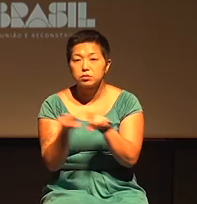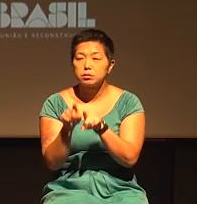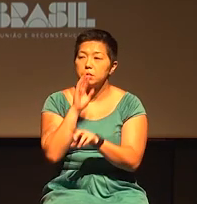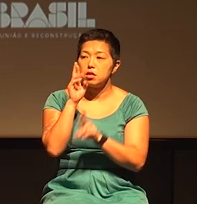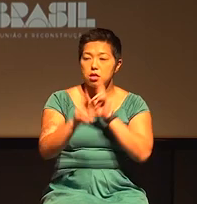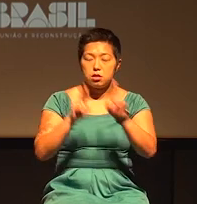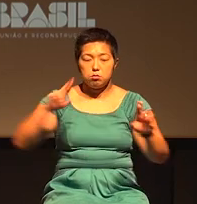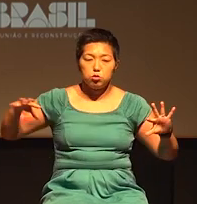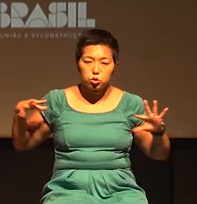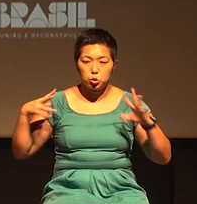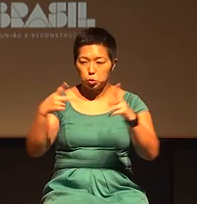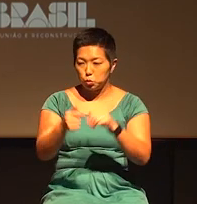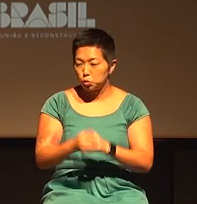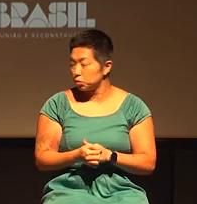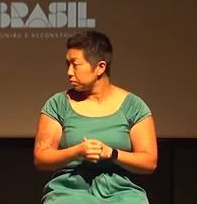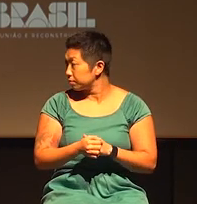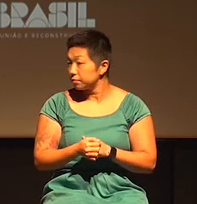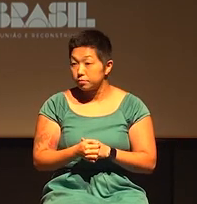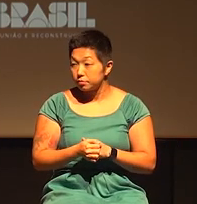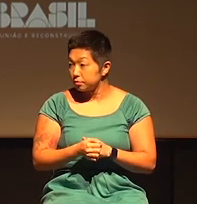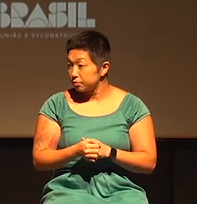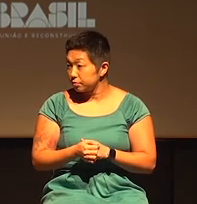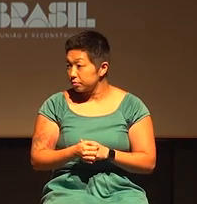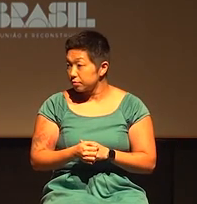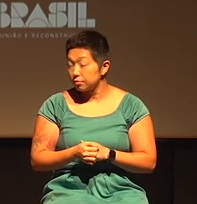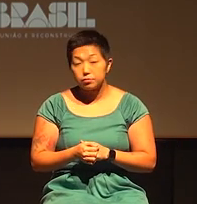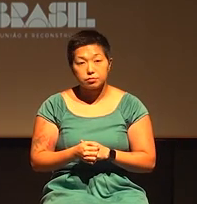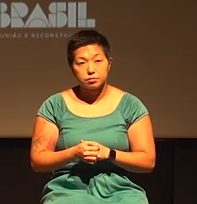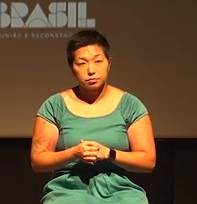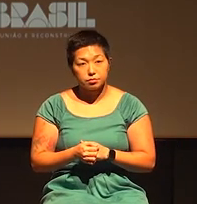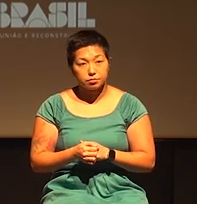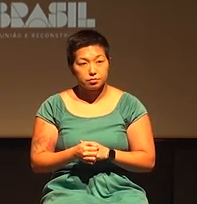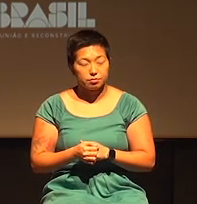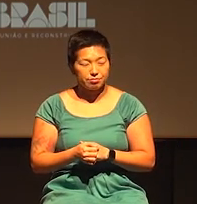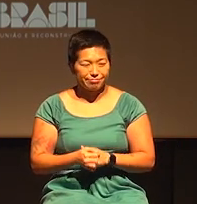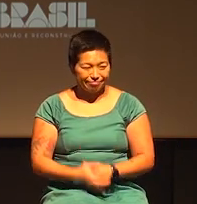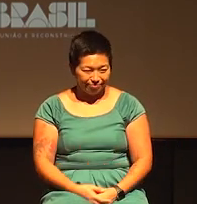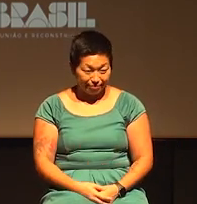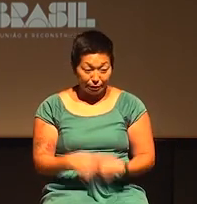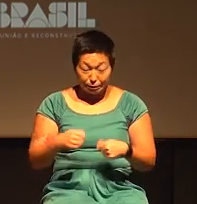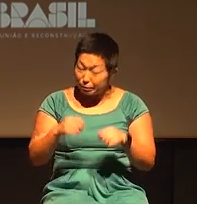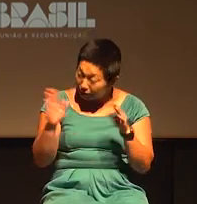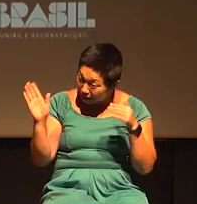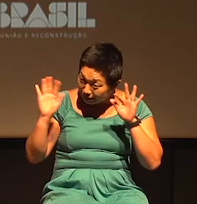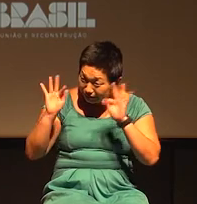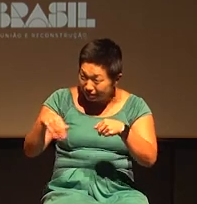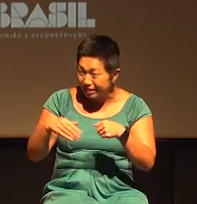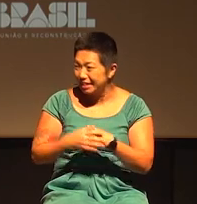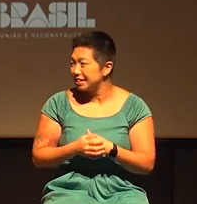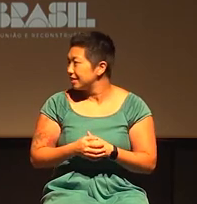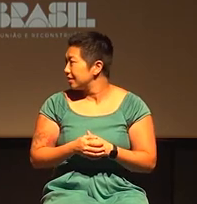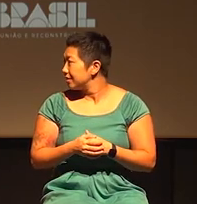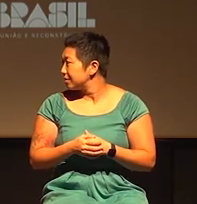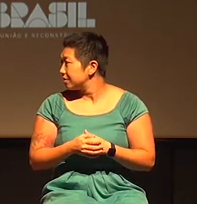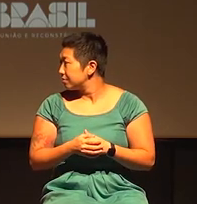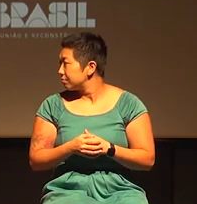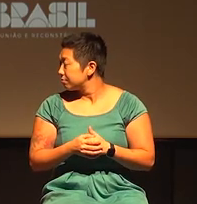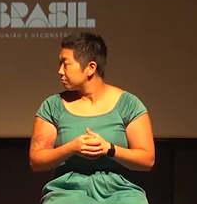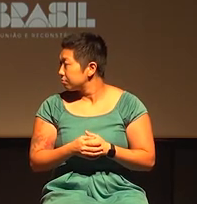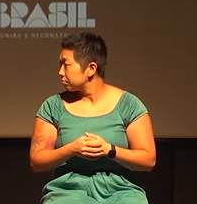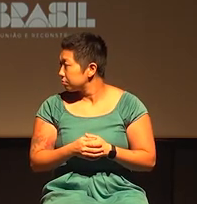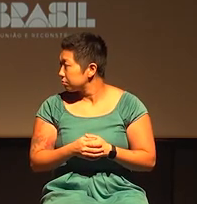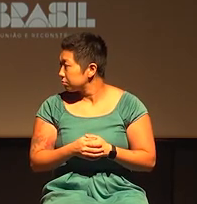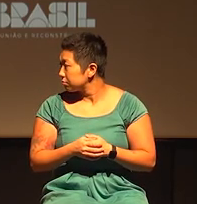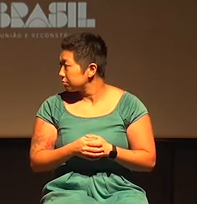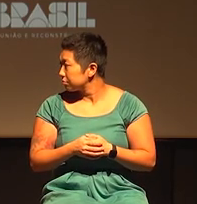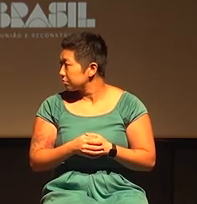já responde tem aqui aqui mulher a gente tem que é a gente tem que encerrar gente aqui ó Mas vamos fazer aqui e